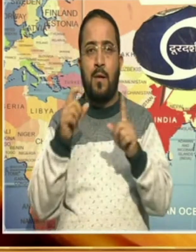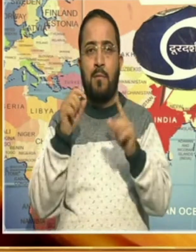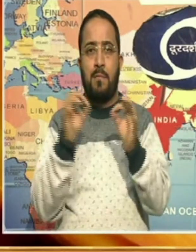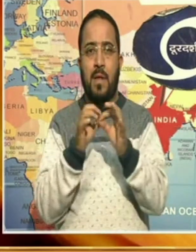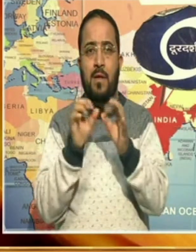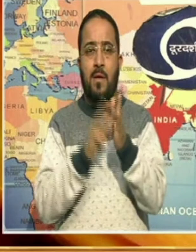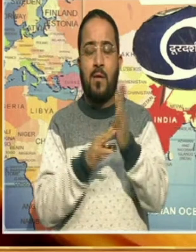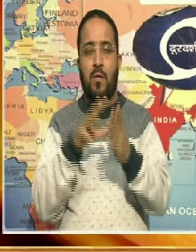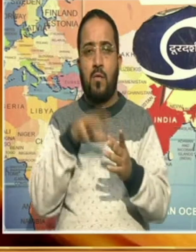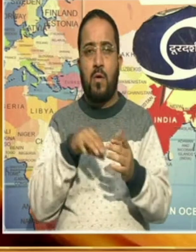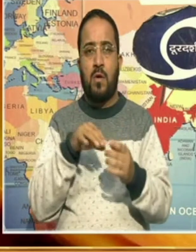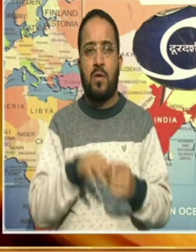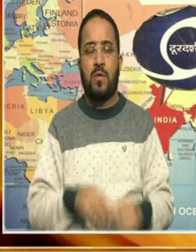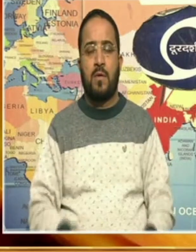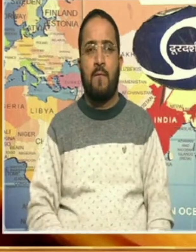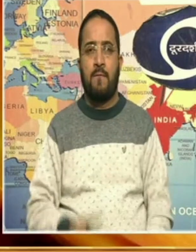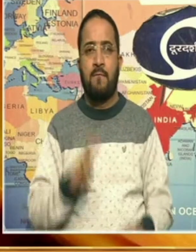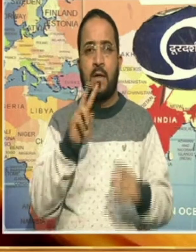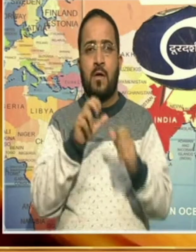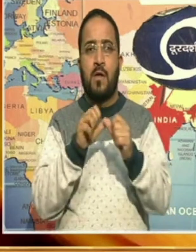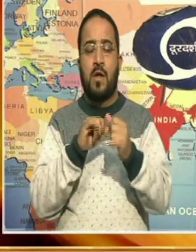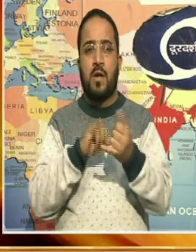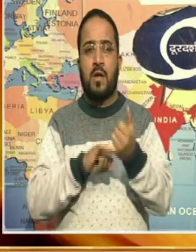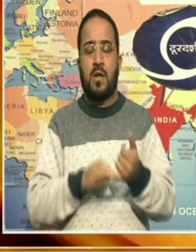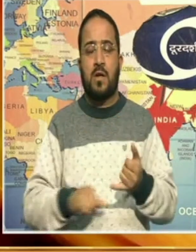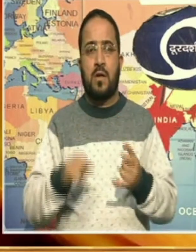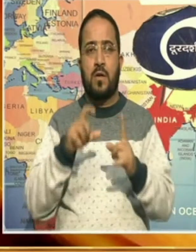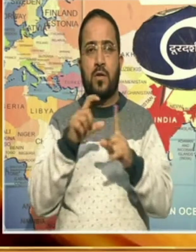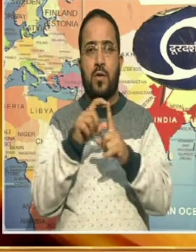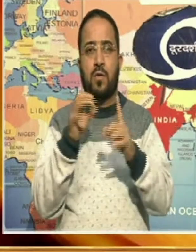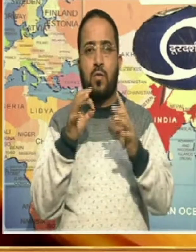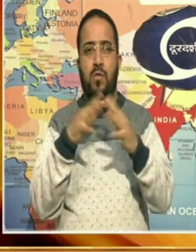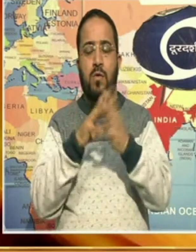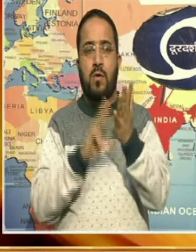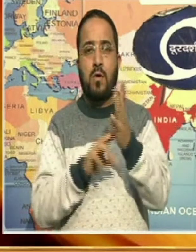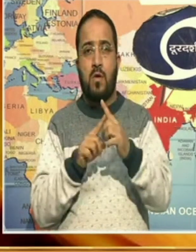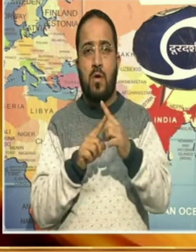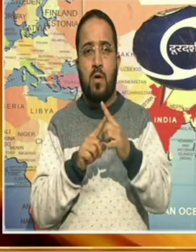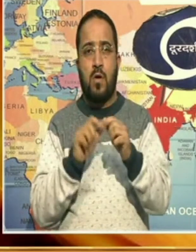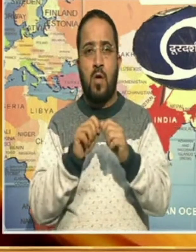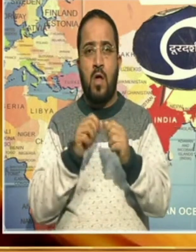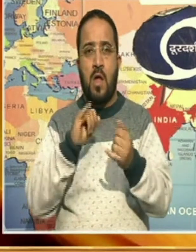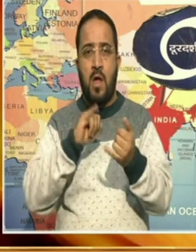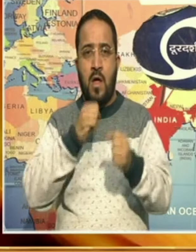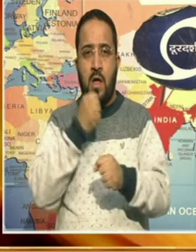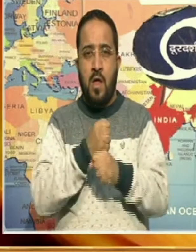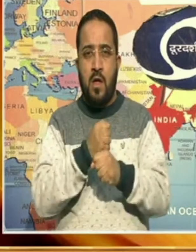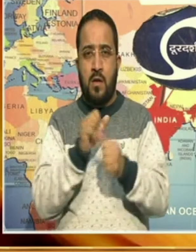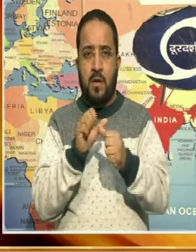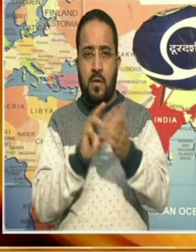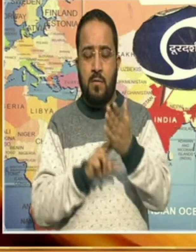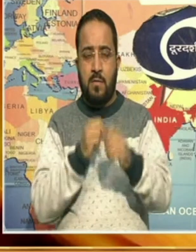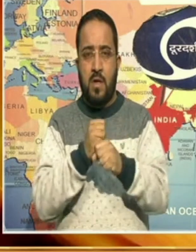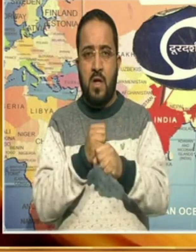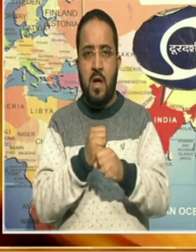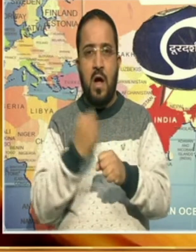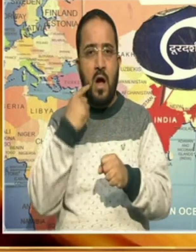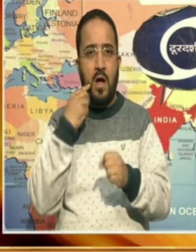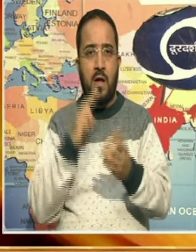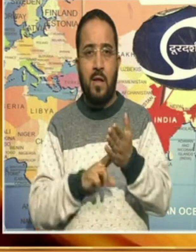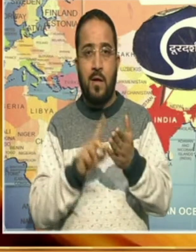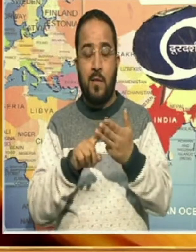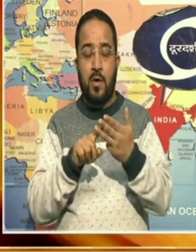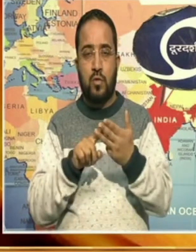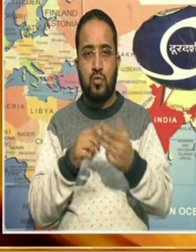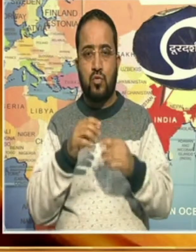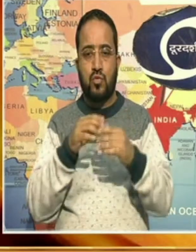شہری خاص اور ناقبل چوک سے الہی باگ چوک تک